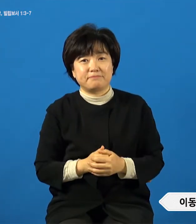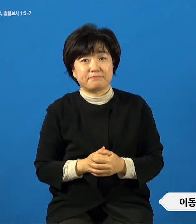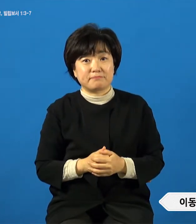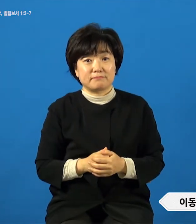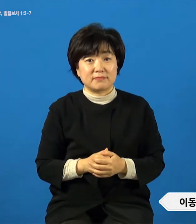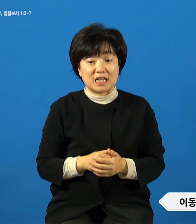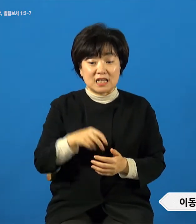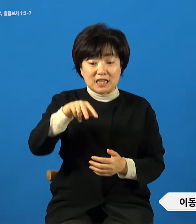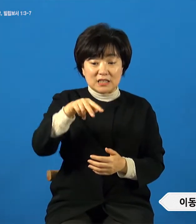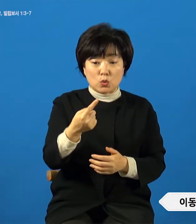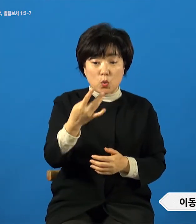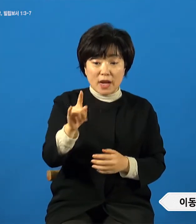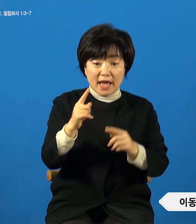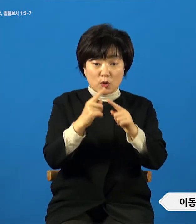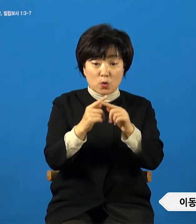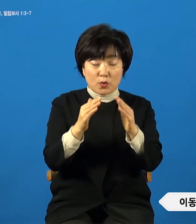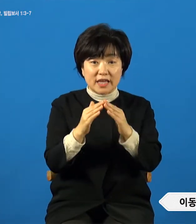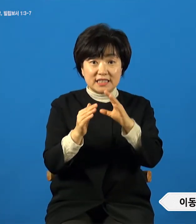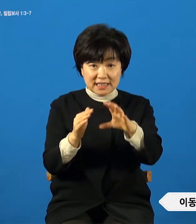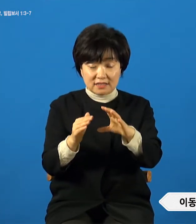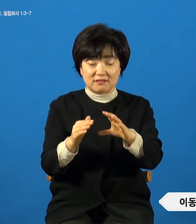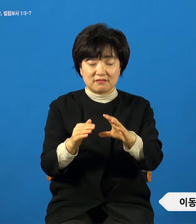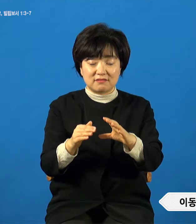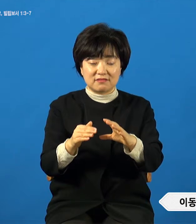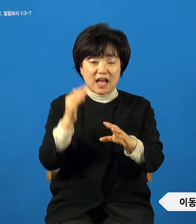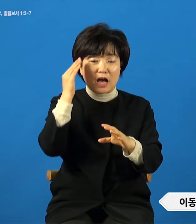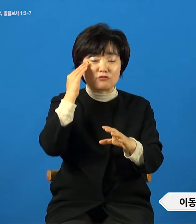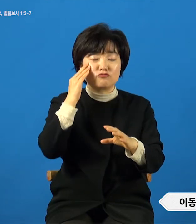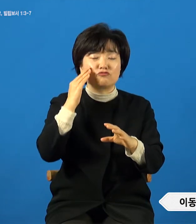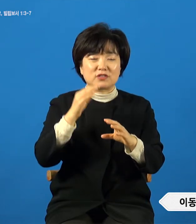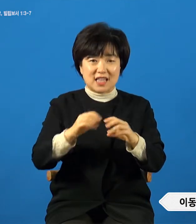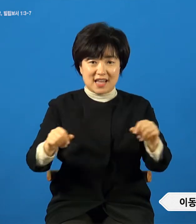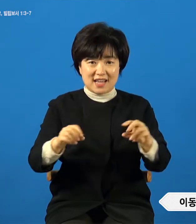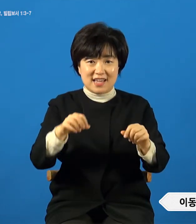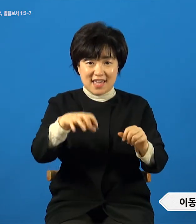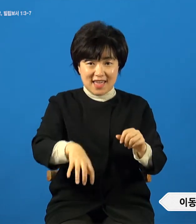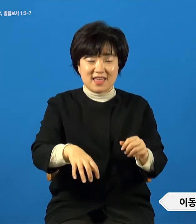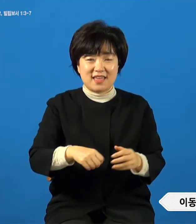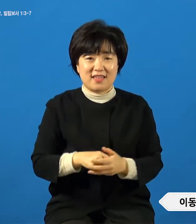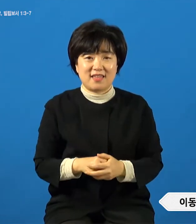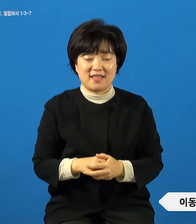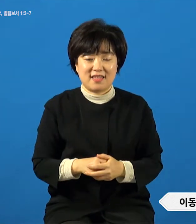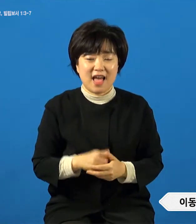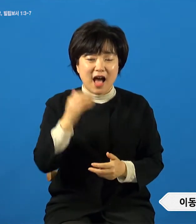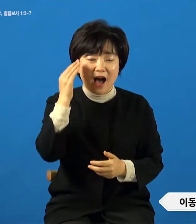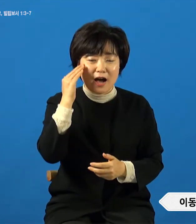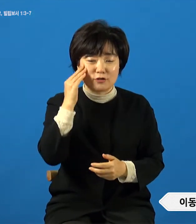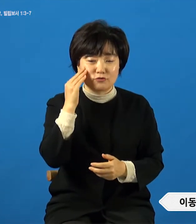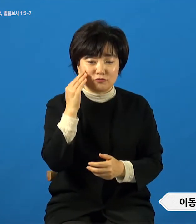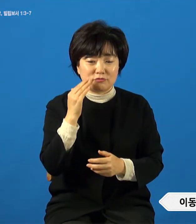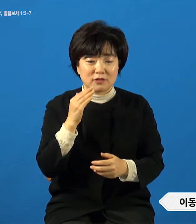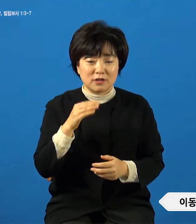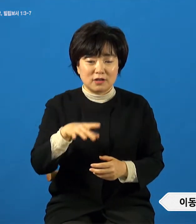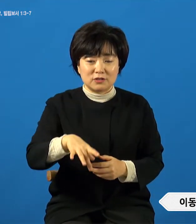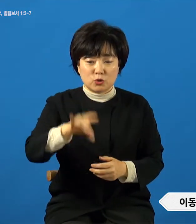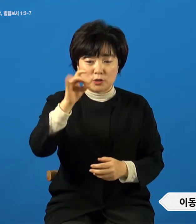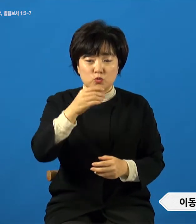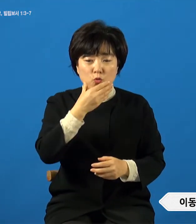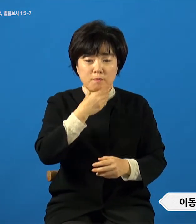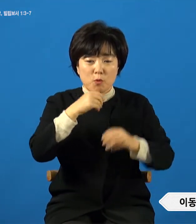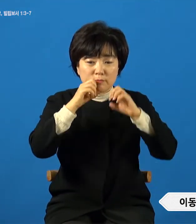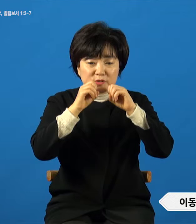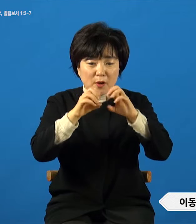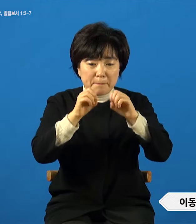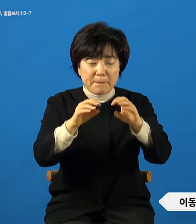다시 말하면 이 소래교회는 오늘날 이 땅에 한국교회의 시작을 알리는 그런 매우 소중한,